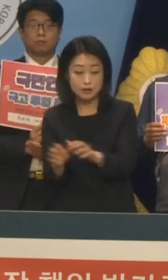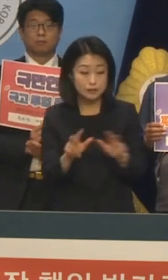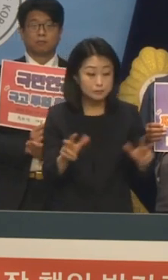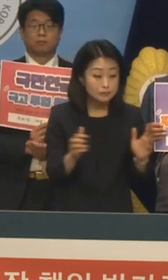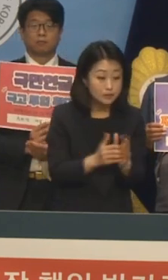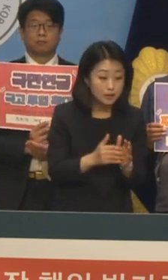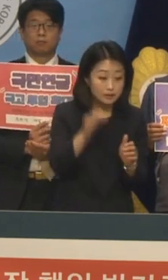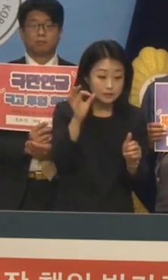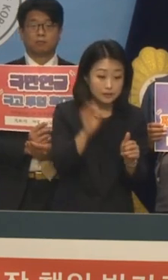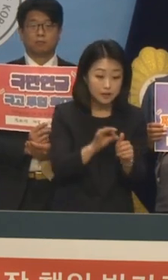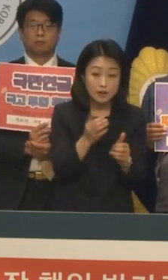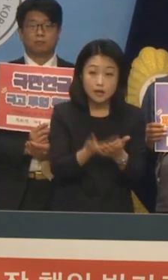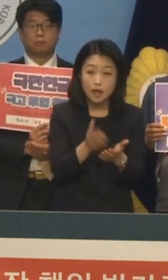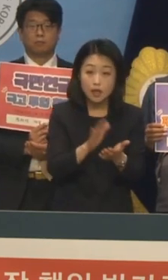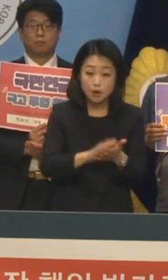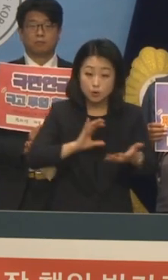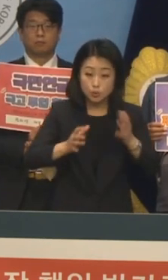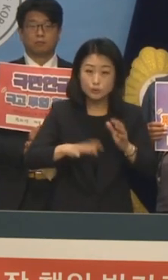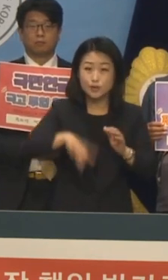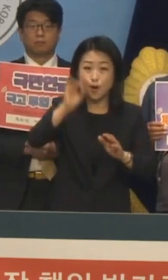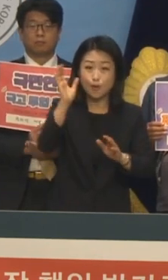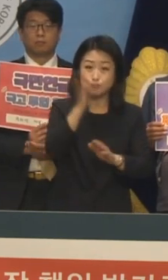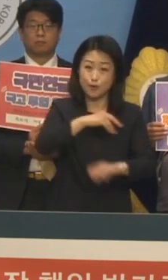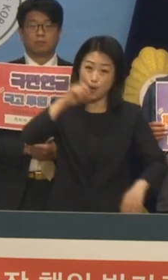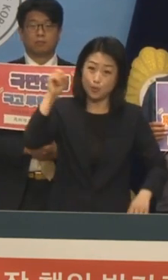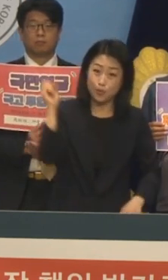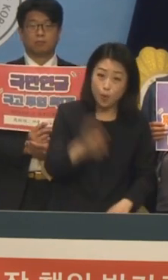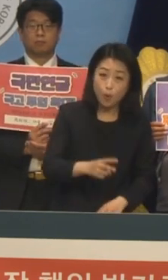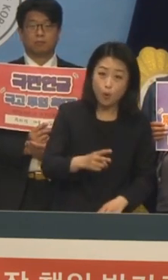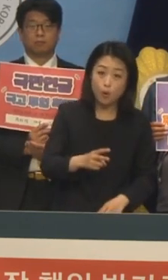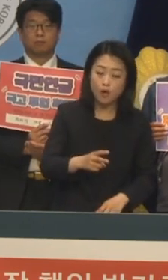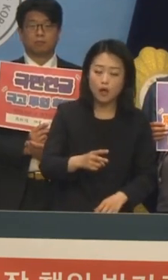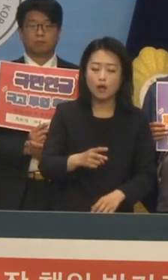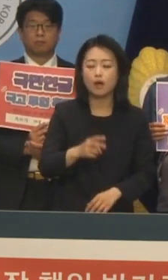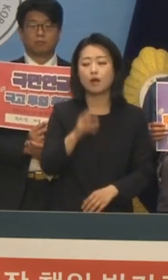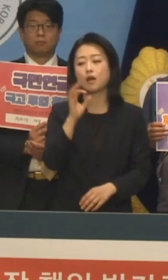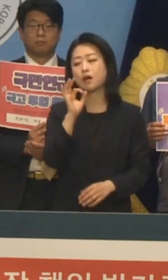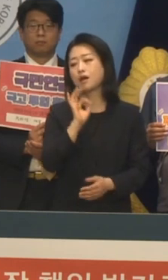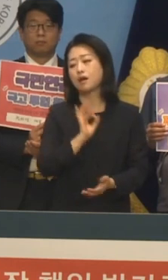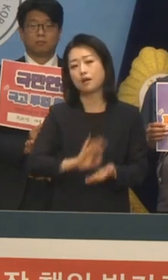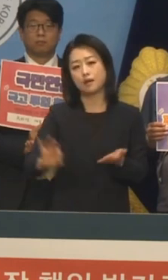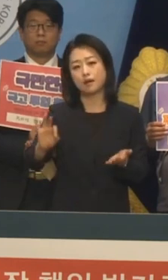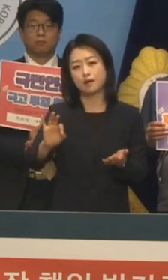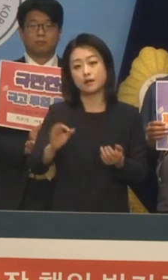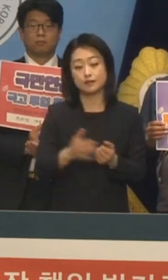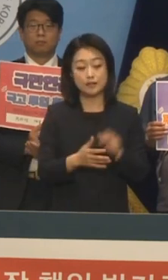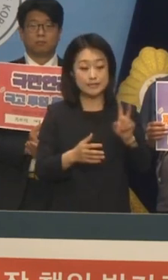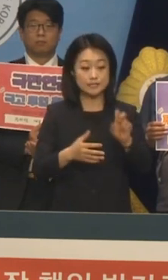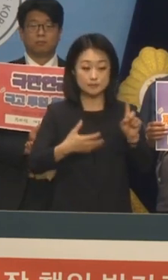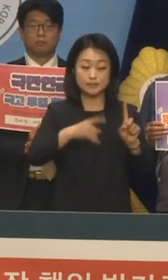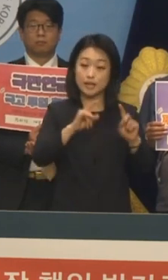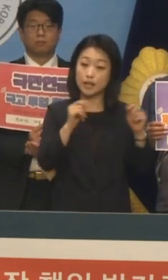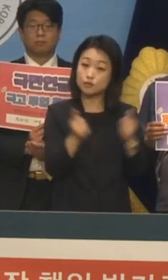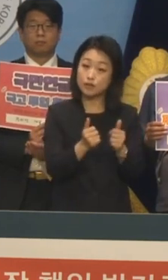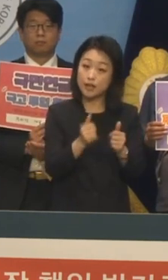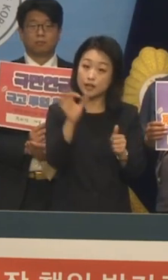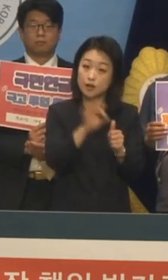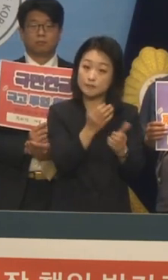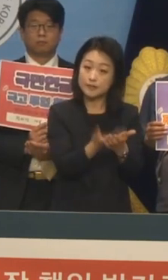논의는 원점부터 다시 시작해야 합니다. 따라서 21대 국회 연금개혁